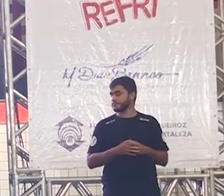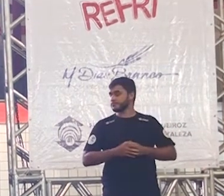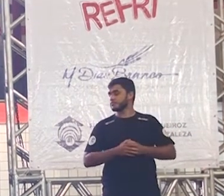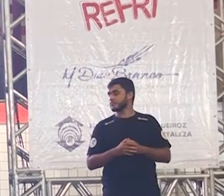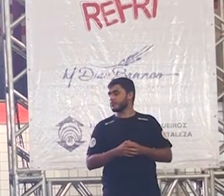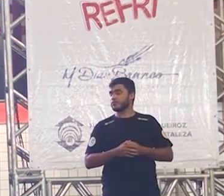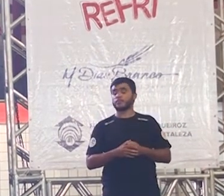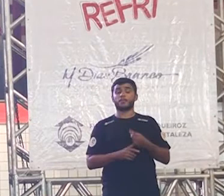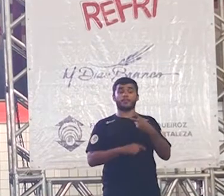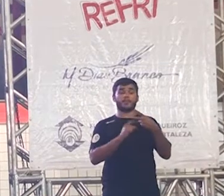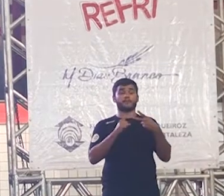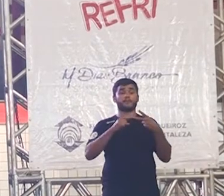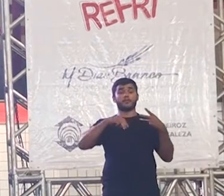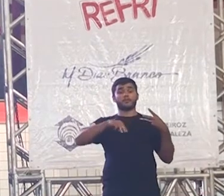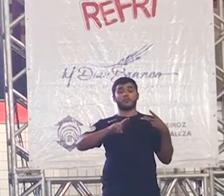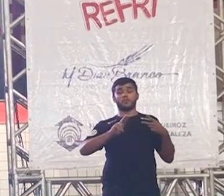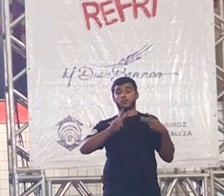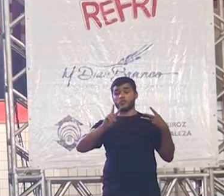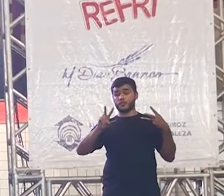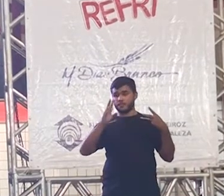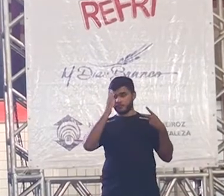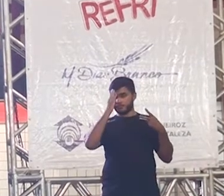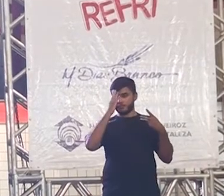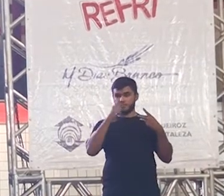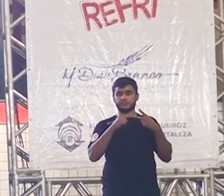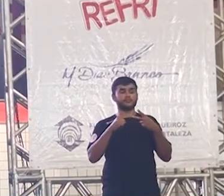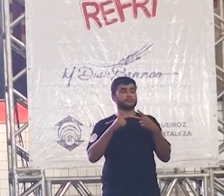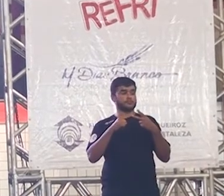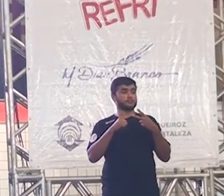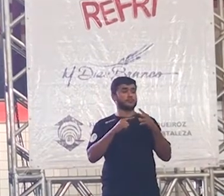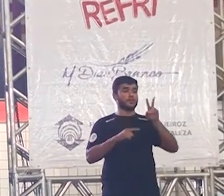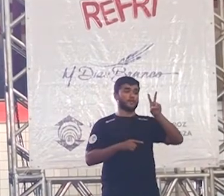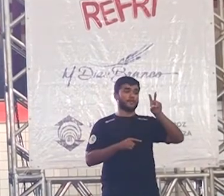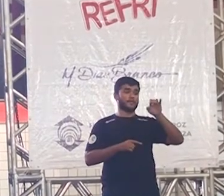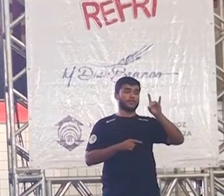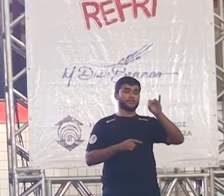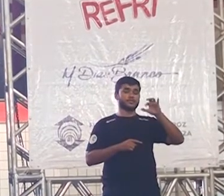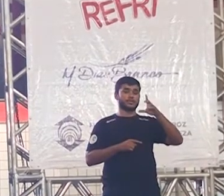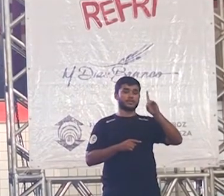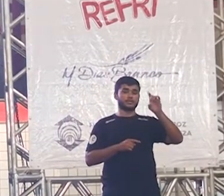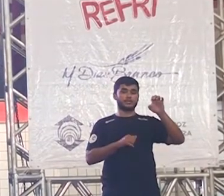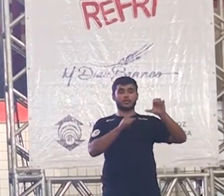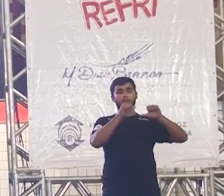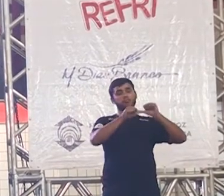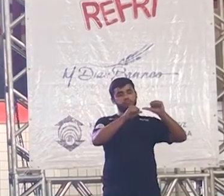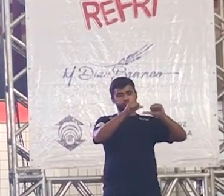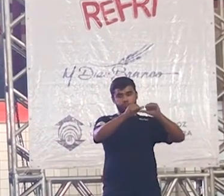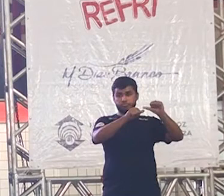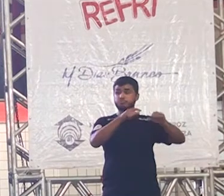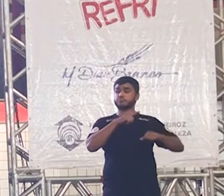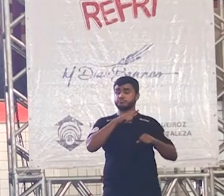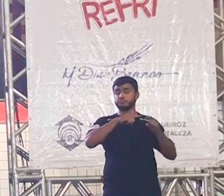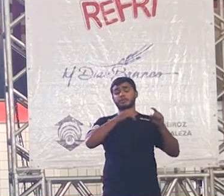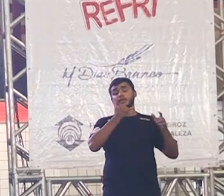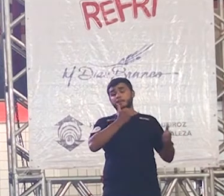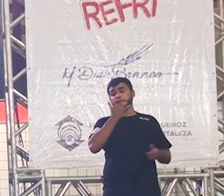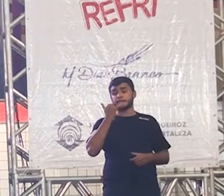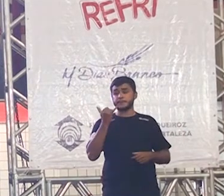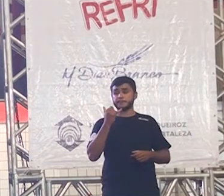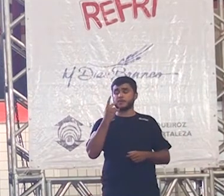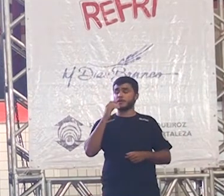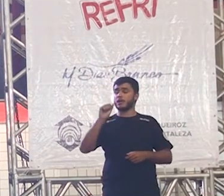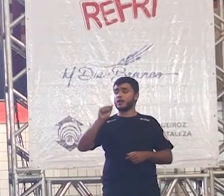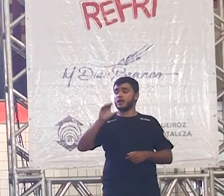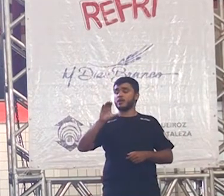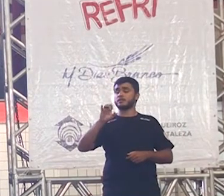no movimento variado, a gente vai ter a velocidade mudando com o tempo, a gente tem velocidade variável, assim nós temos uma